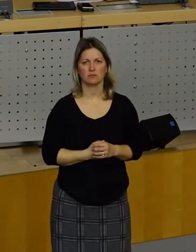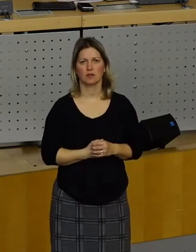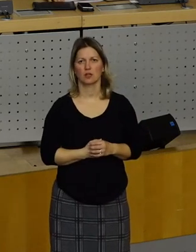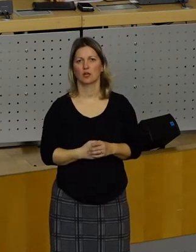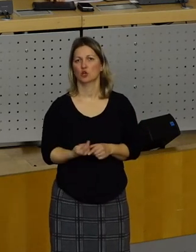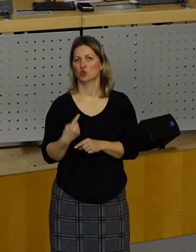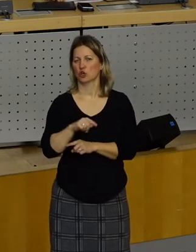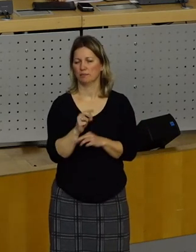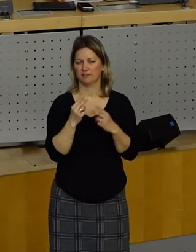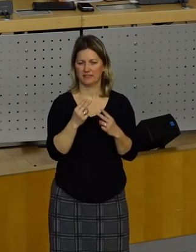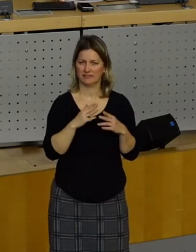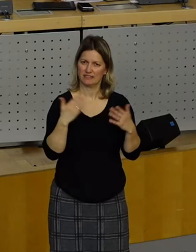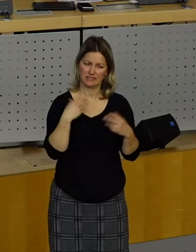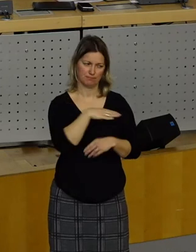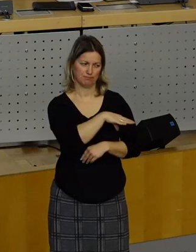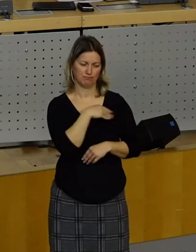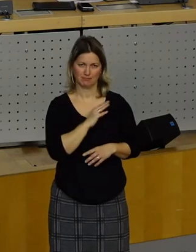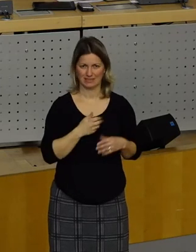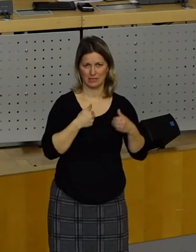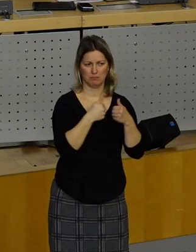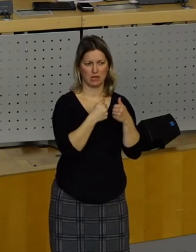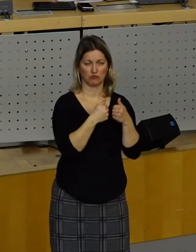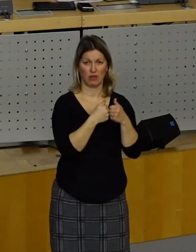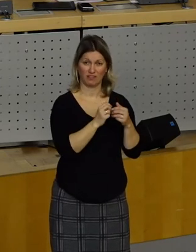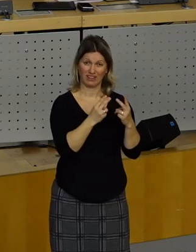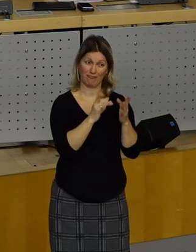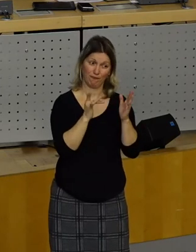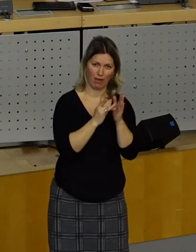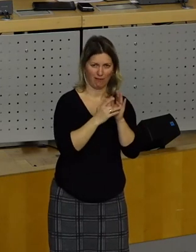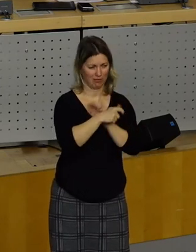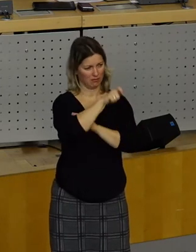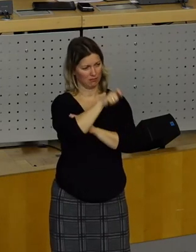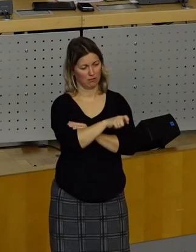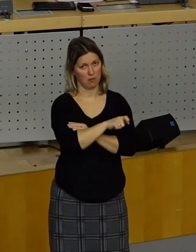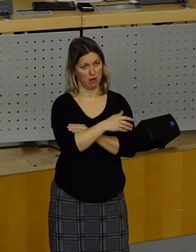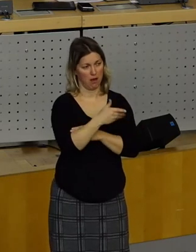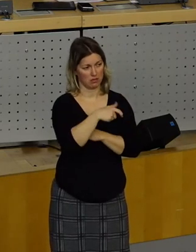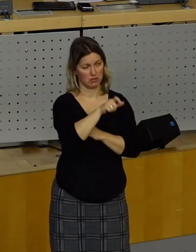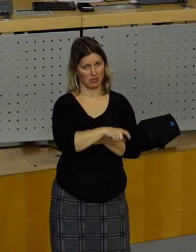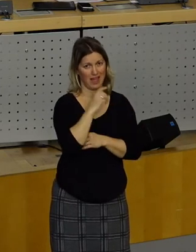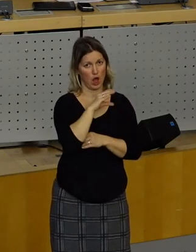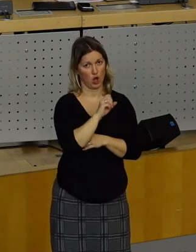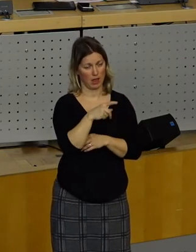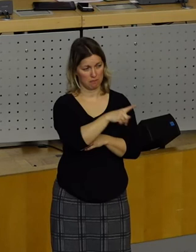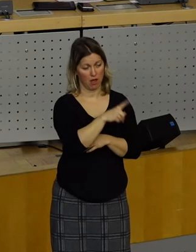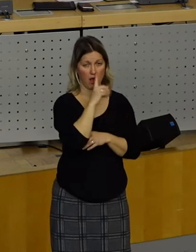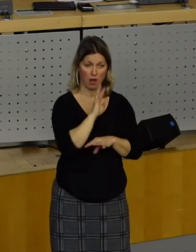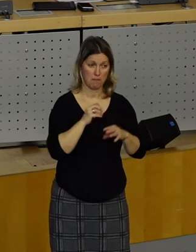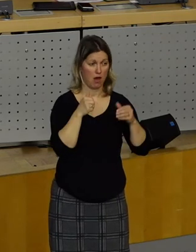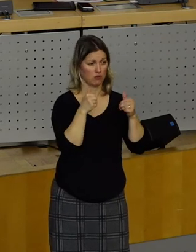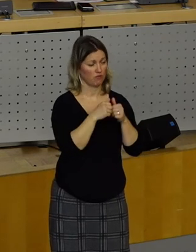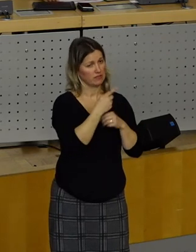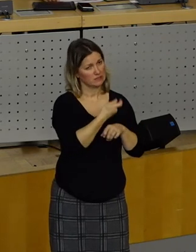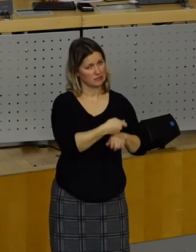wir diese partnerschaft nicht an einer person festmachen wobei er okay war schon wirklich ein motor für diese partnerschaft gewesen